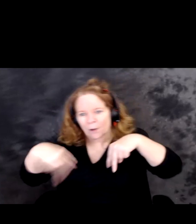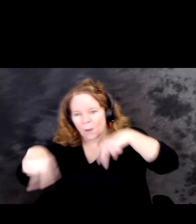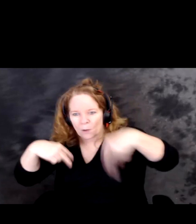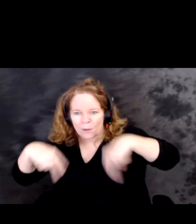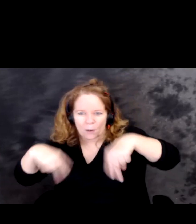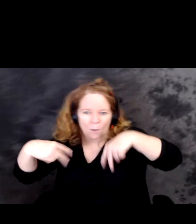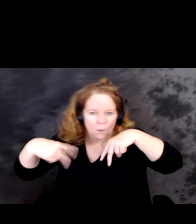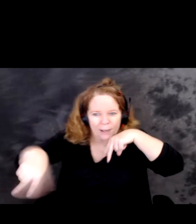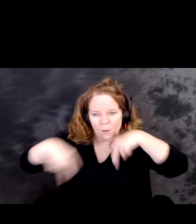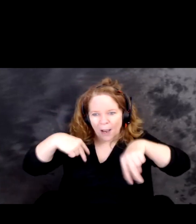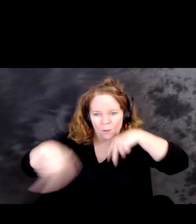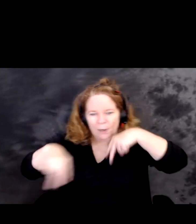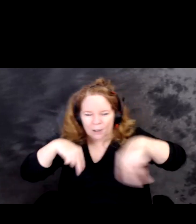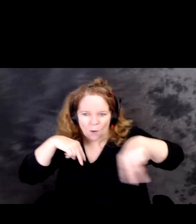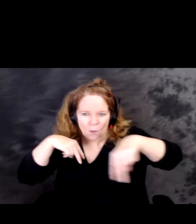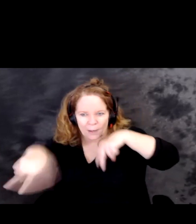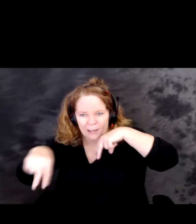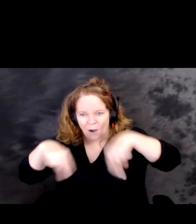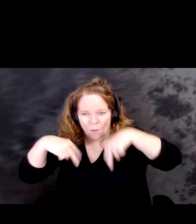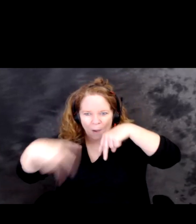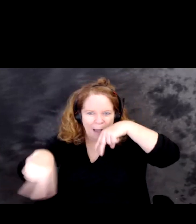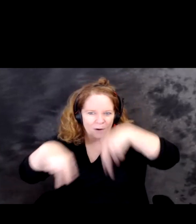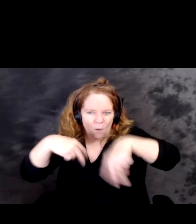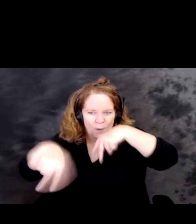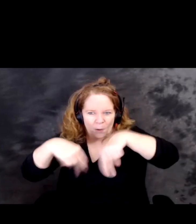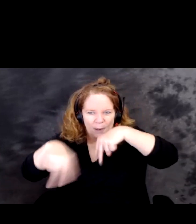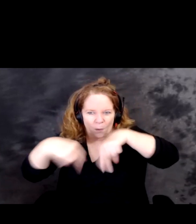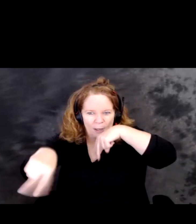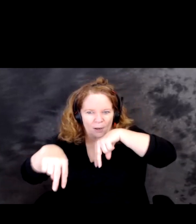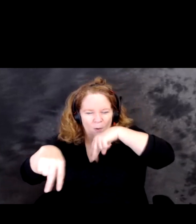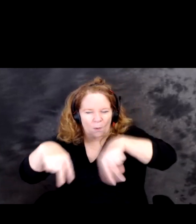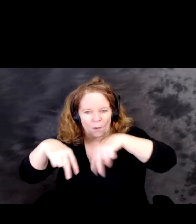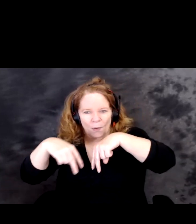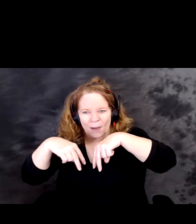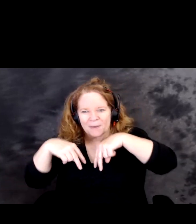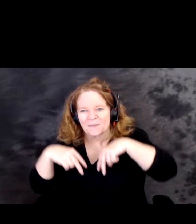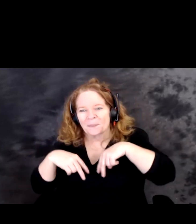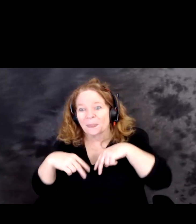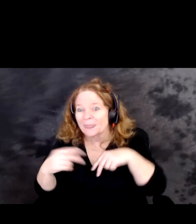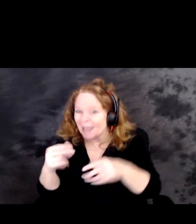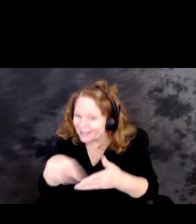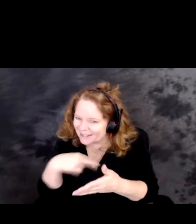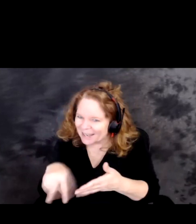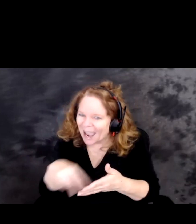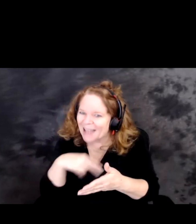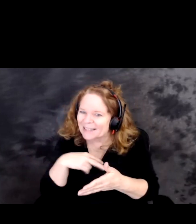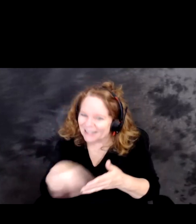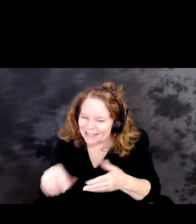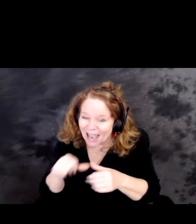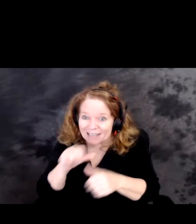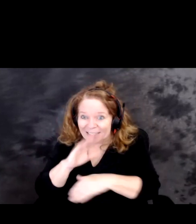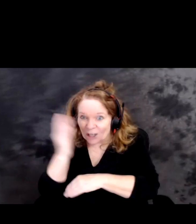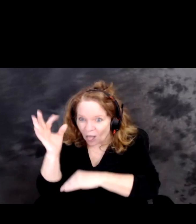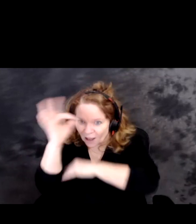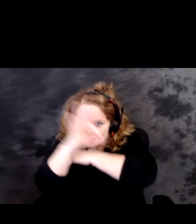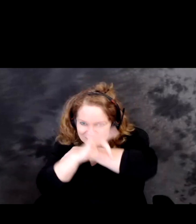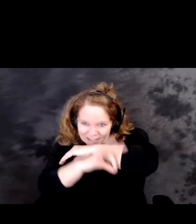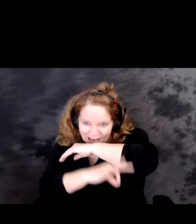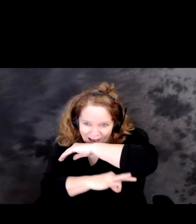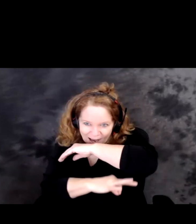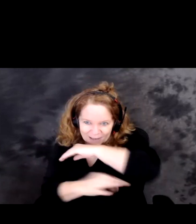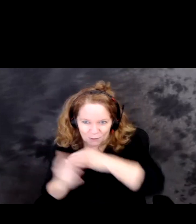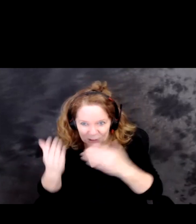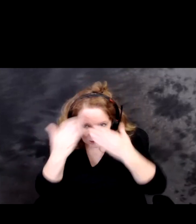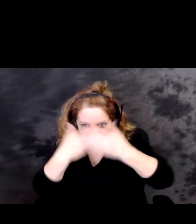wago. Wiggle, waggle, wiggle, wiggle, waggle, wiggle, wiggle, waggle, wiggle. Y bailaron y